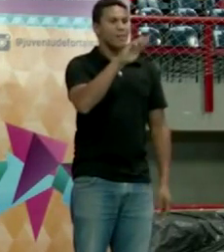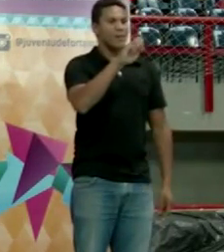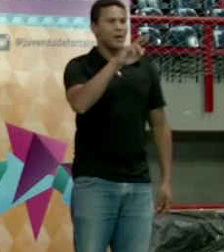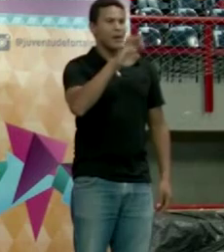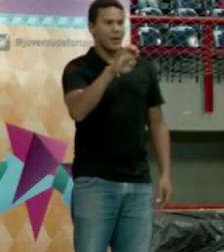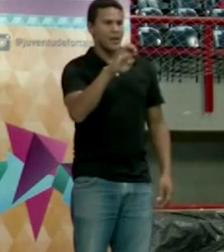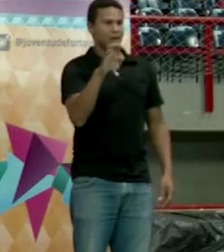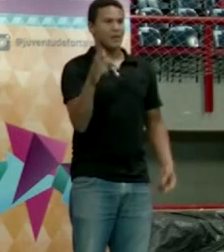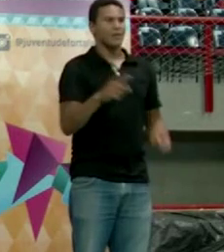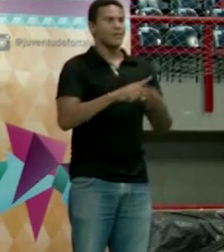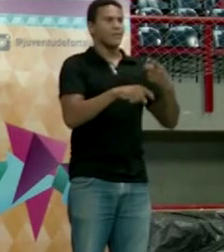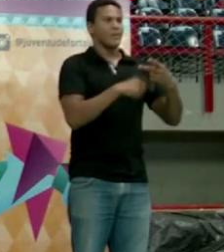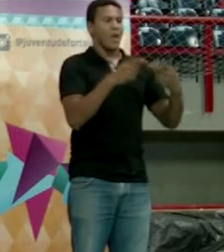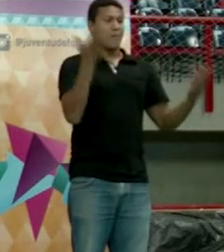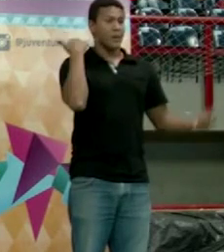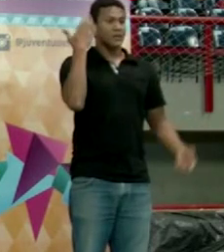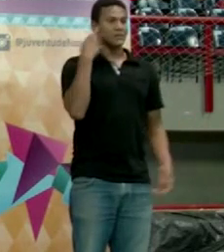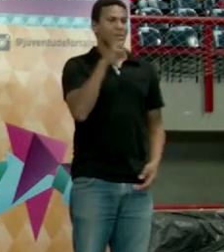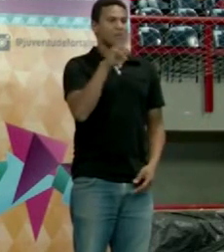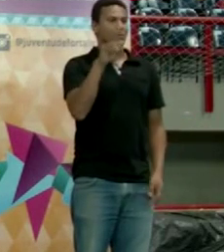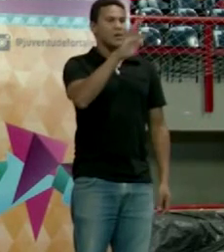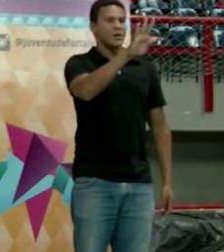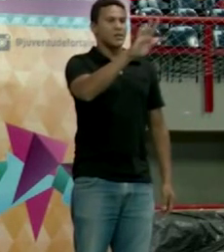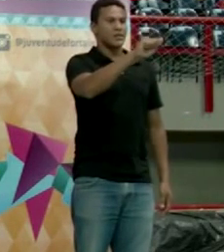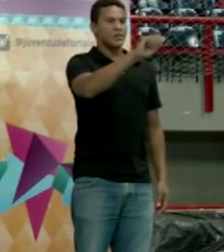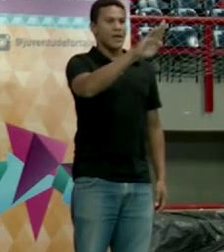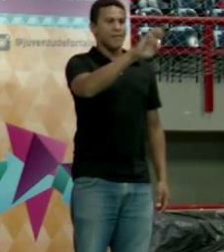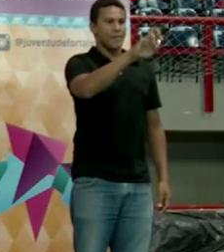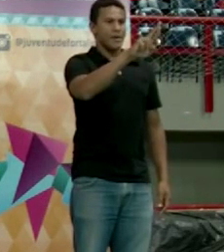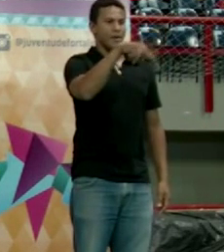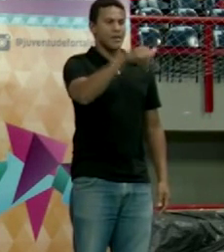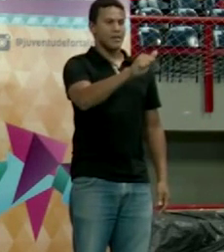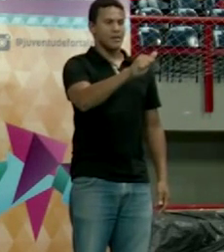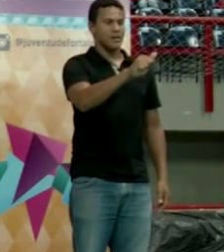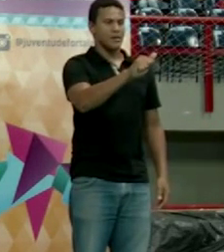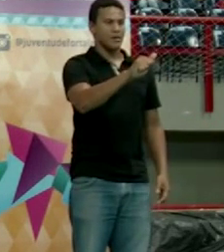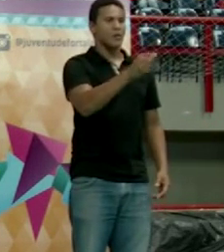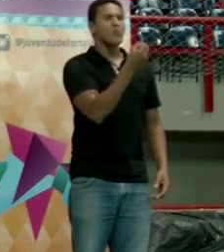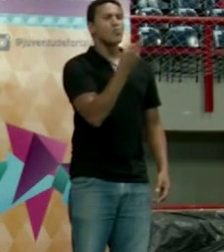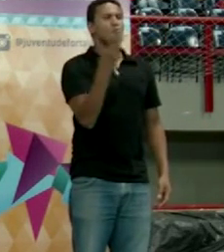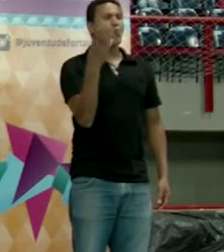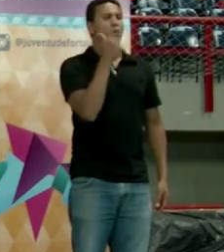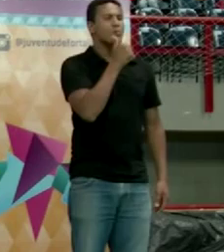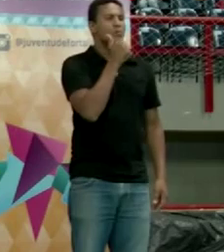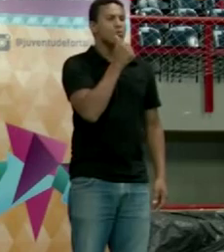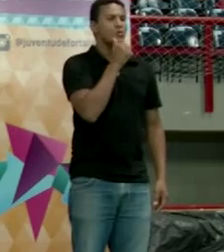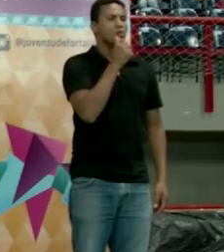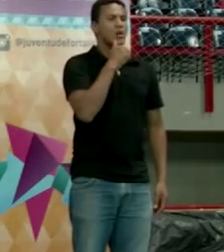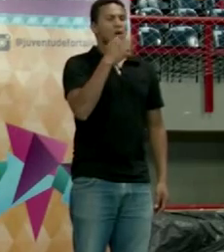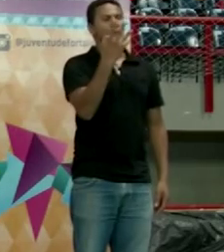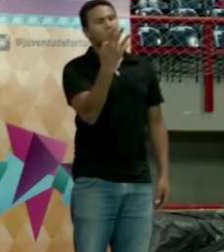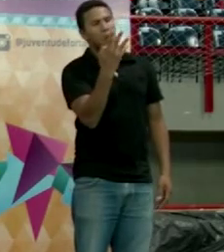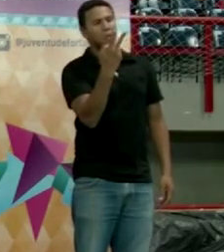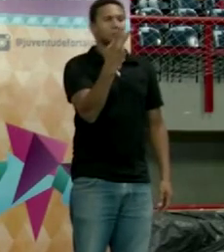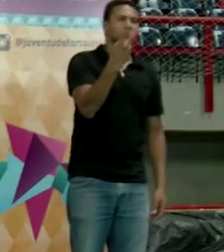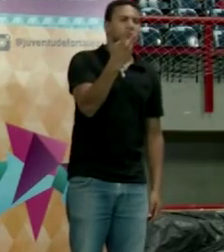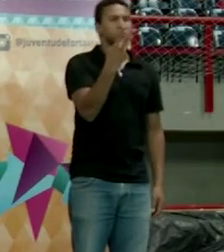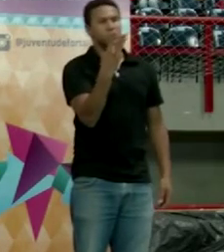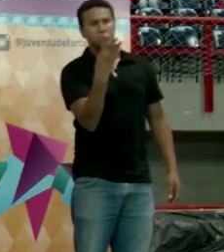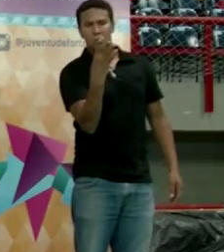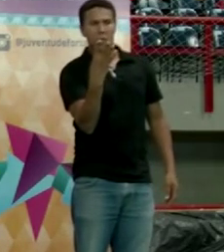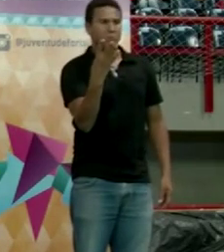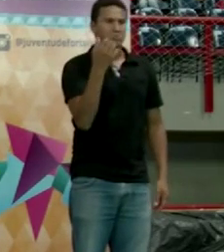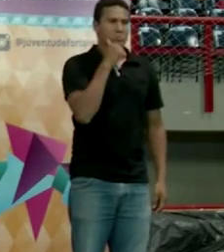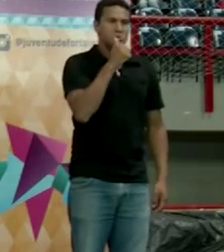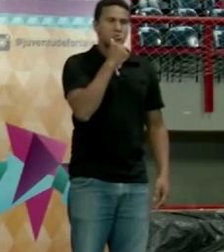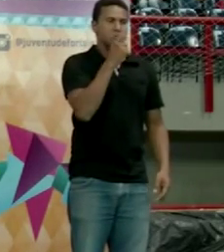serviço. Ele disse que ele ia para um quarto com 2, 3 mulheres, voltava para casa de 4 pés, bêbado.